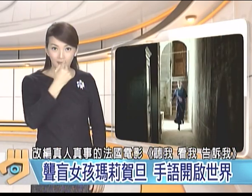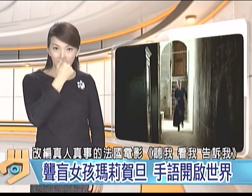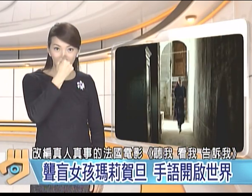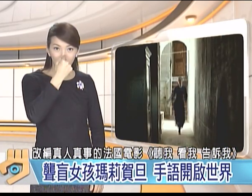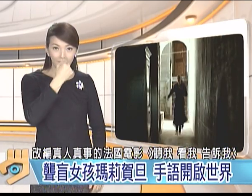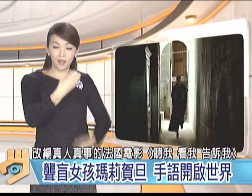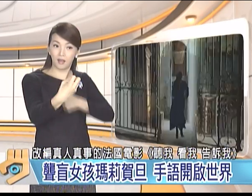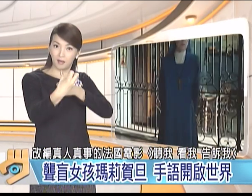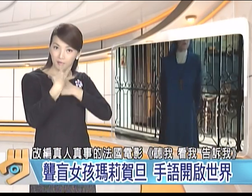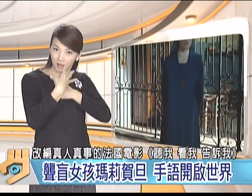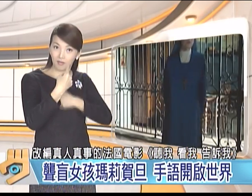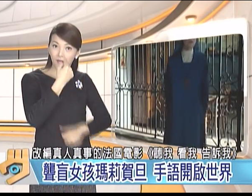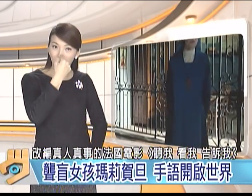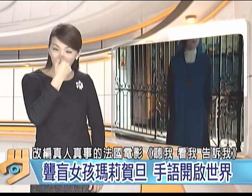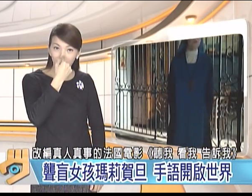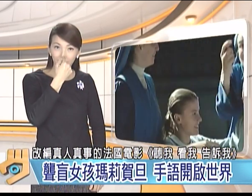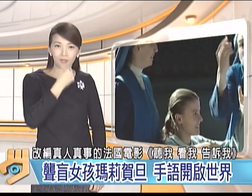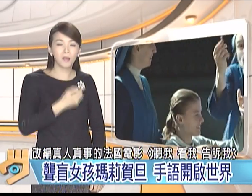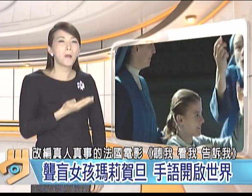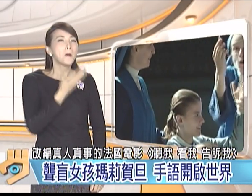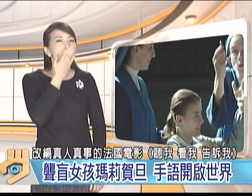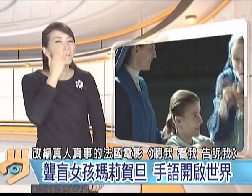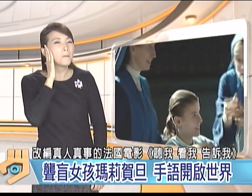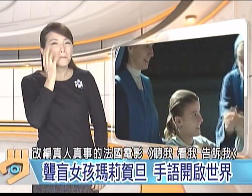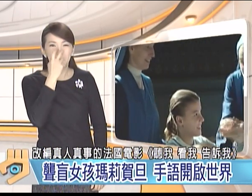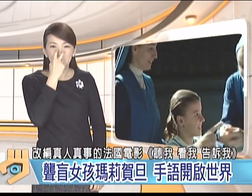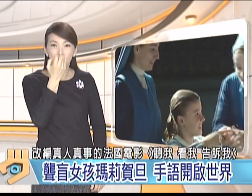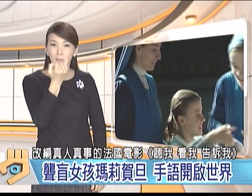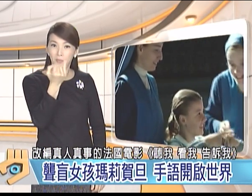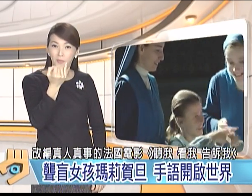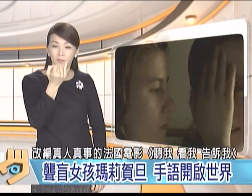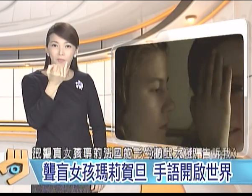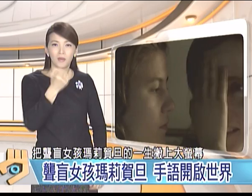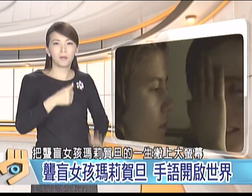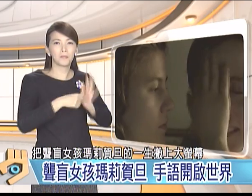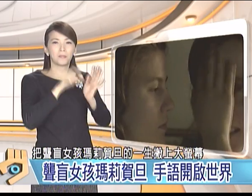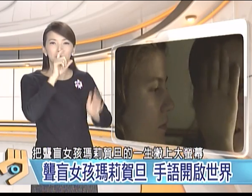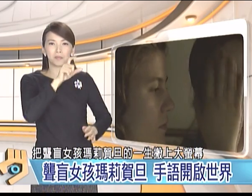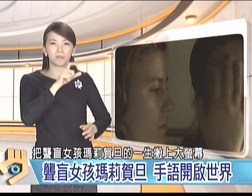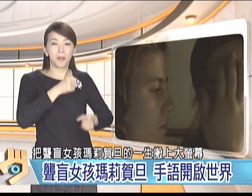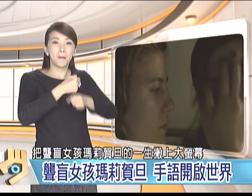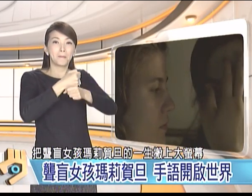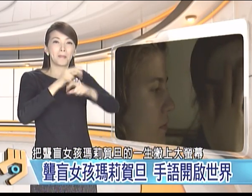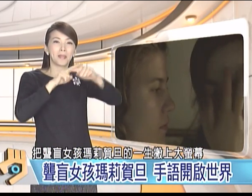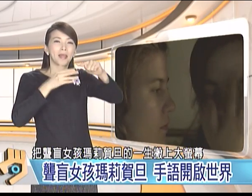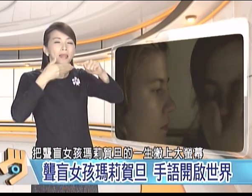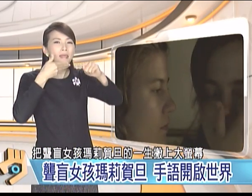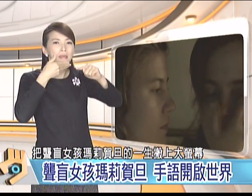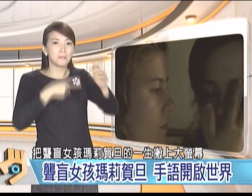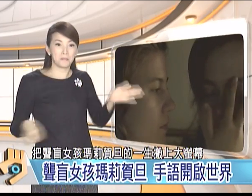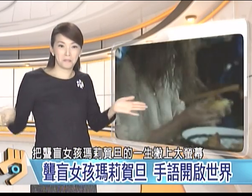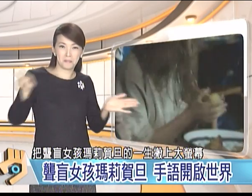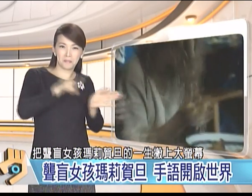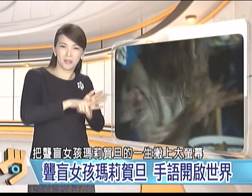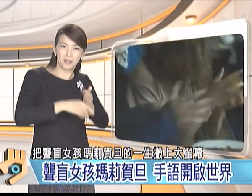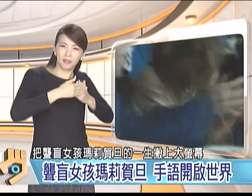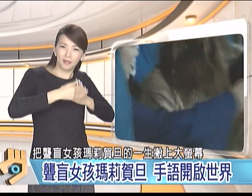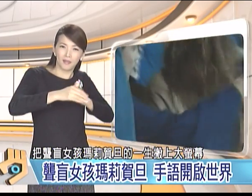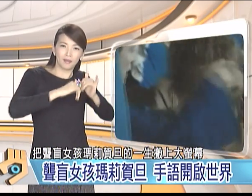国电影《听我看我告诉我》，把盲聋女孩玛丽·赫丹的一生搬上了